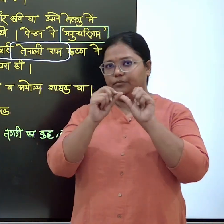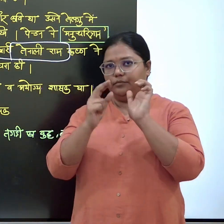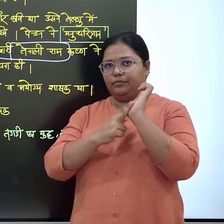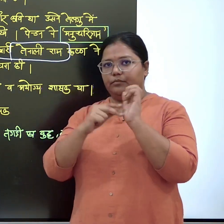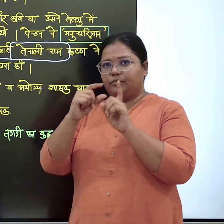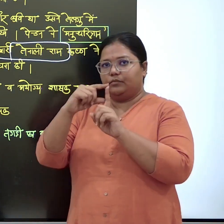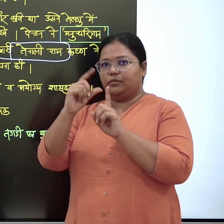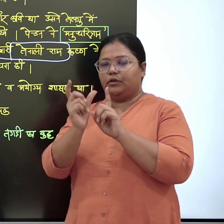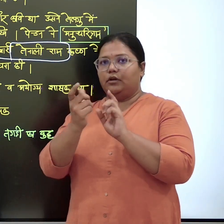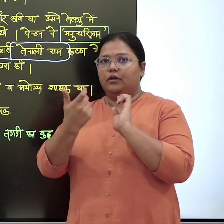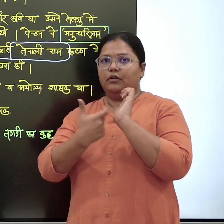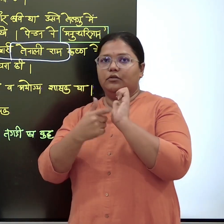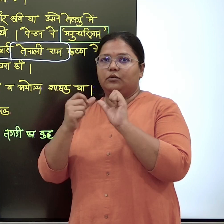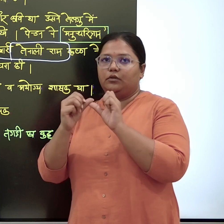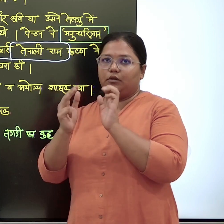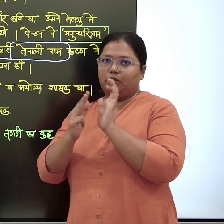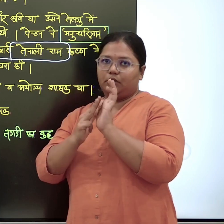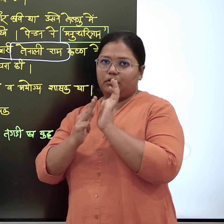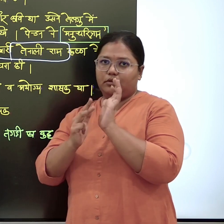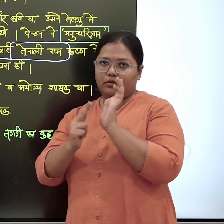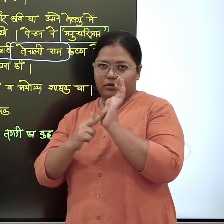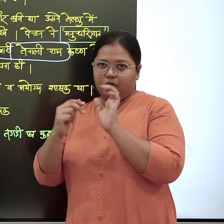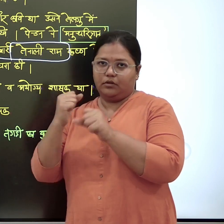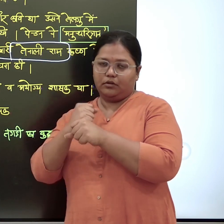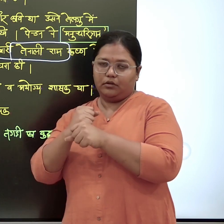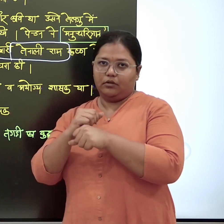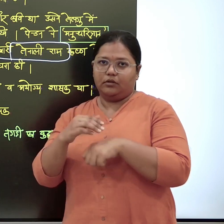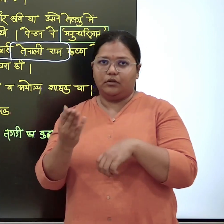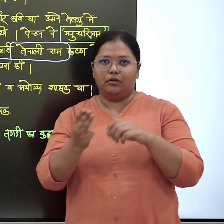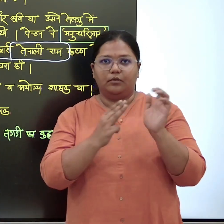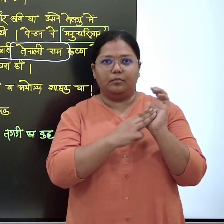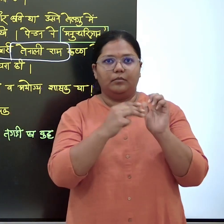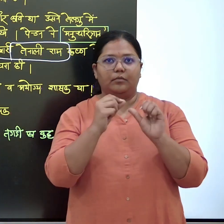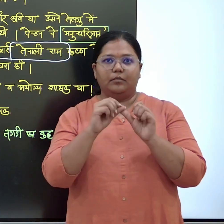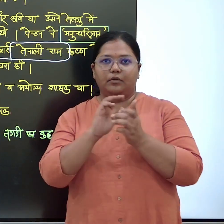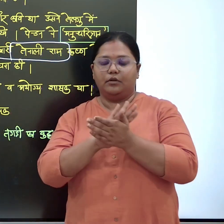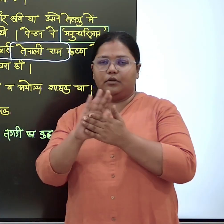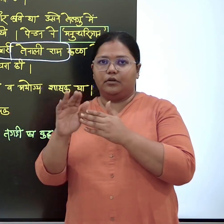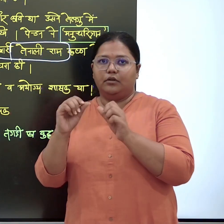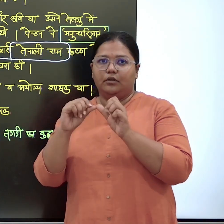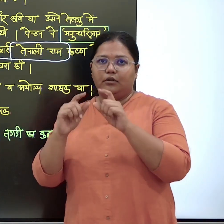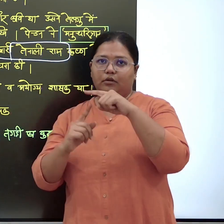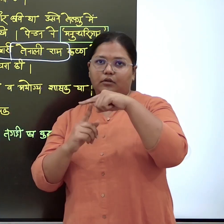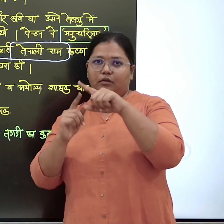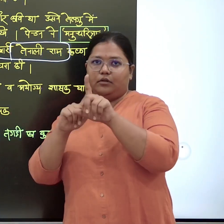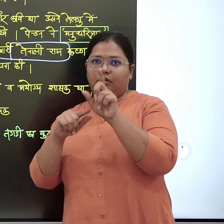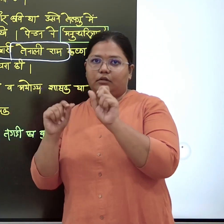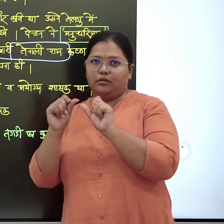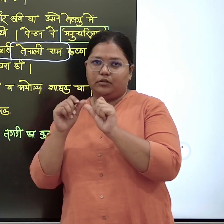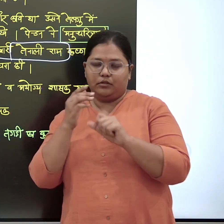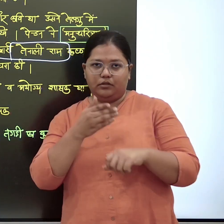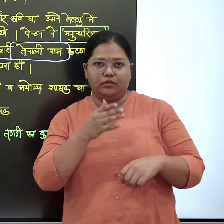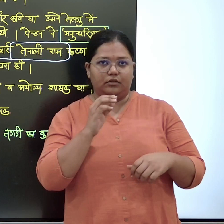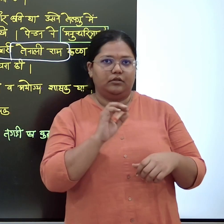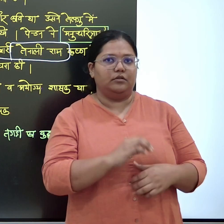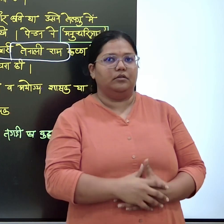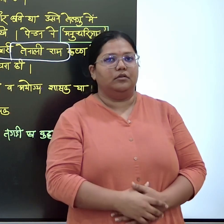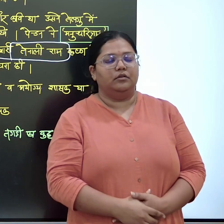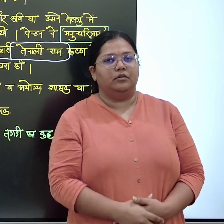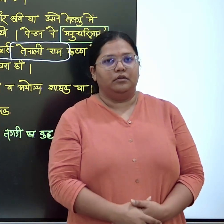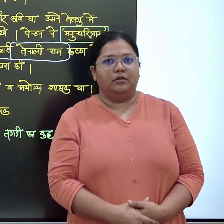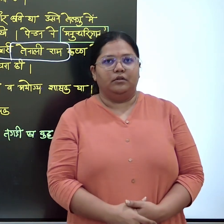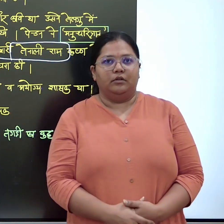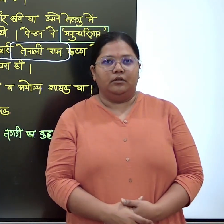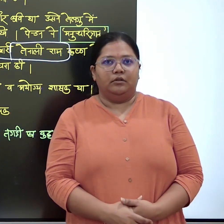द्वारा क्या लिखा था, पांडुरंग महात्य, ठीक है। तो ये थे हमारे कृष्णदेव